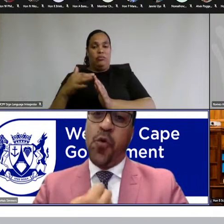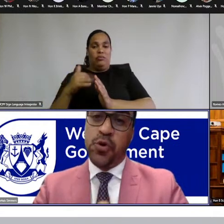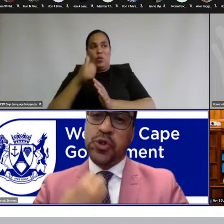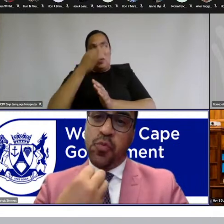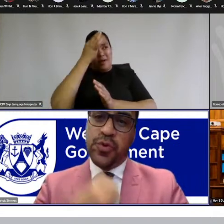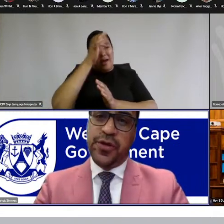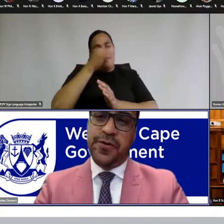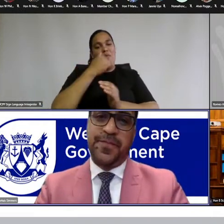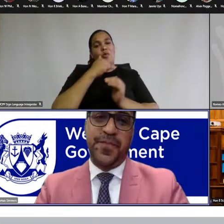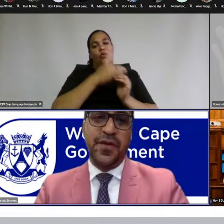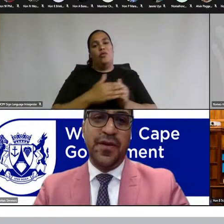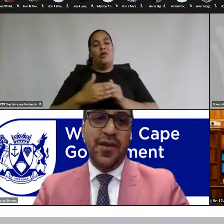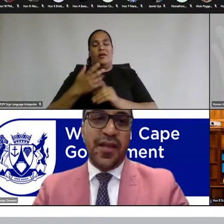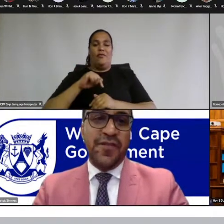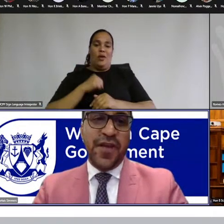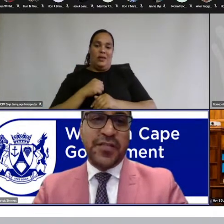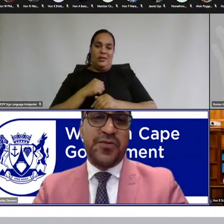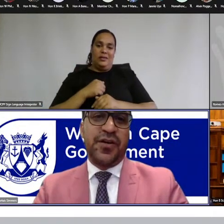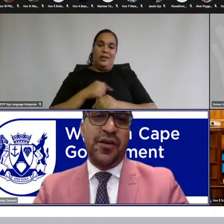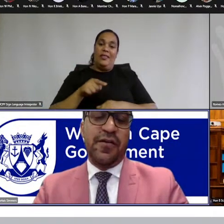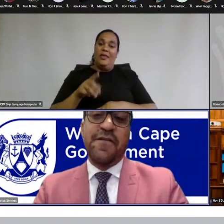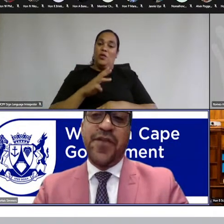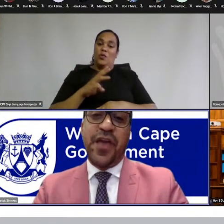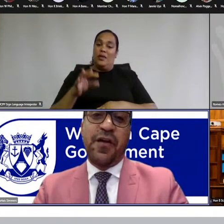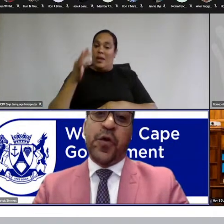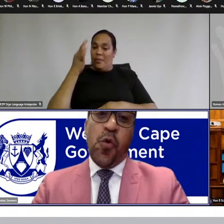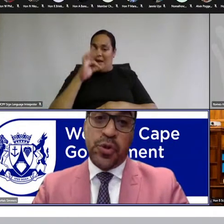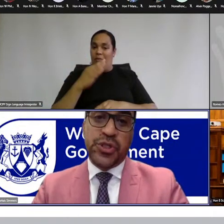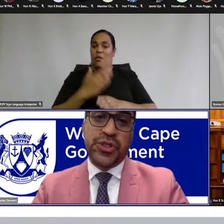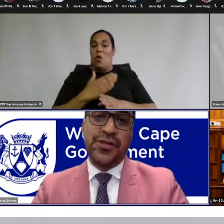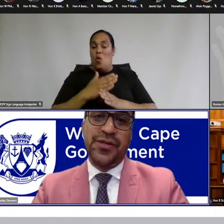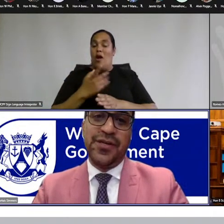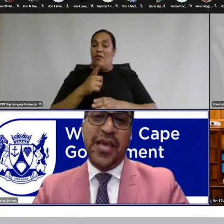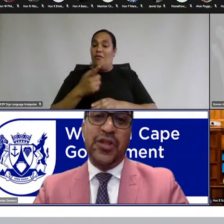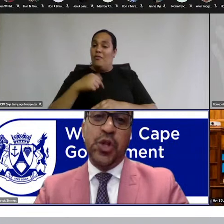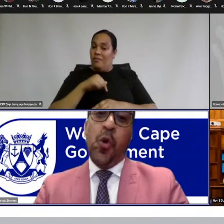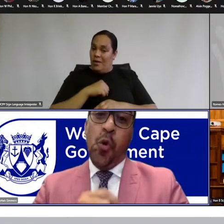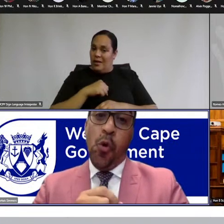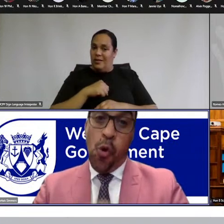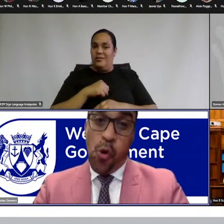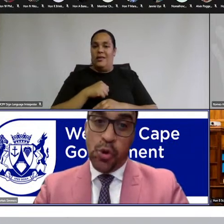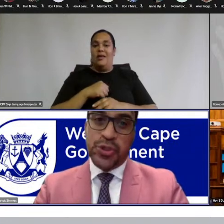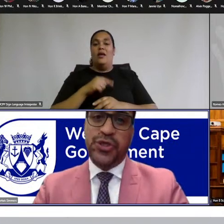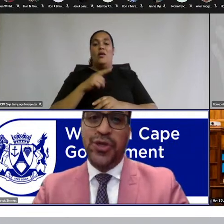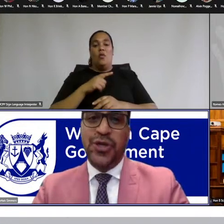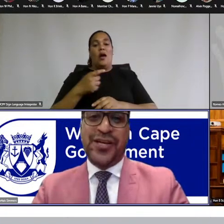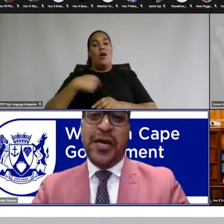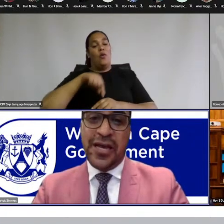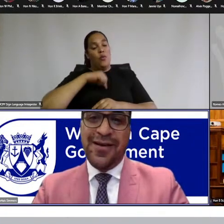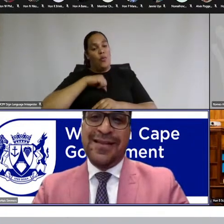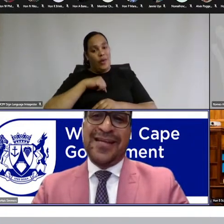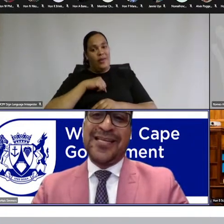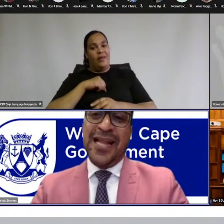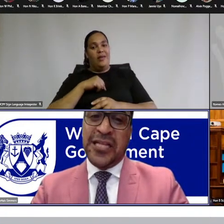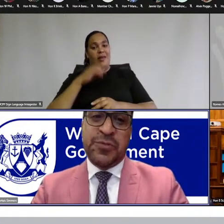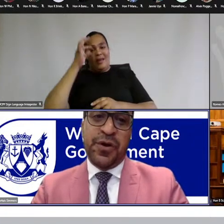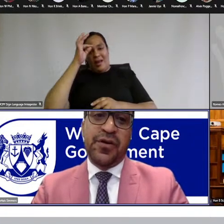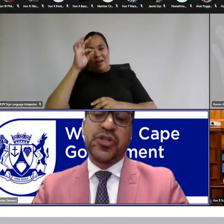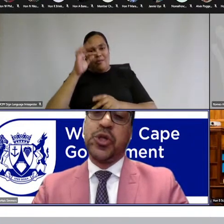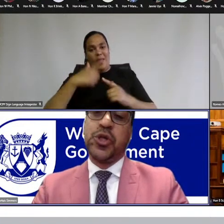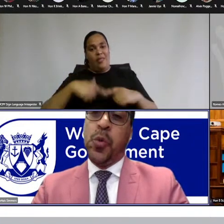wat vir ons omgee. Hierdie Weskaapse regering werk vir ons en dien ons, soos 'n regering na